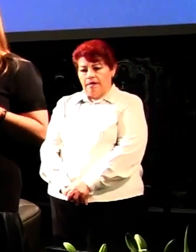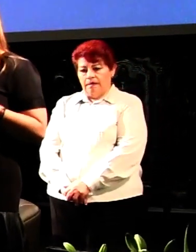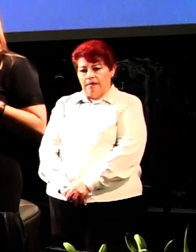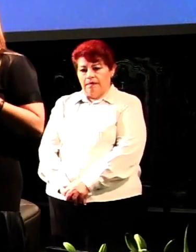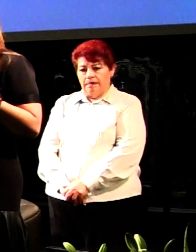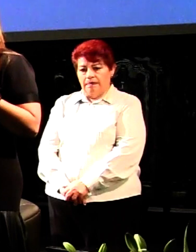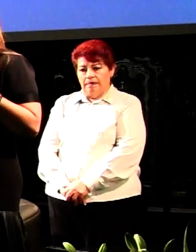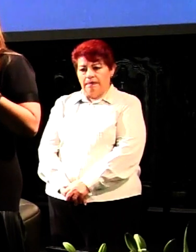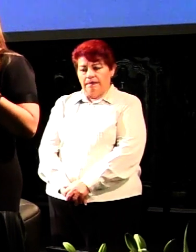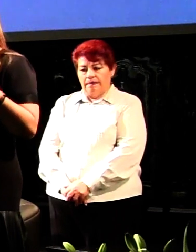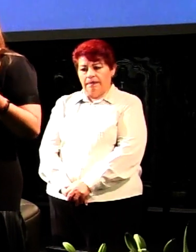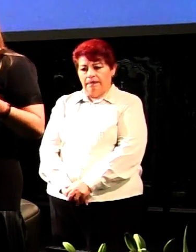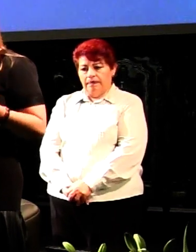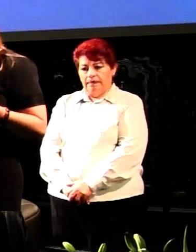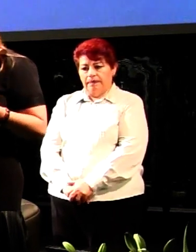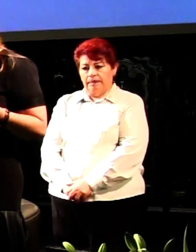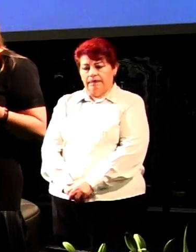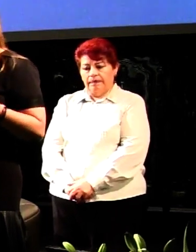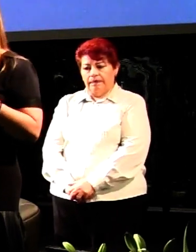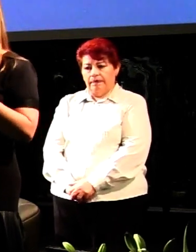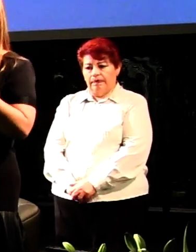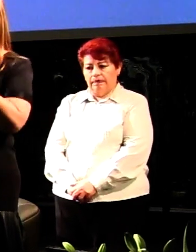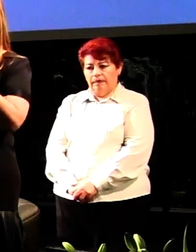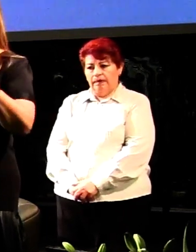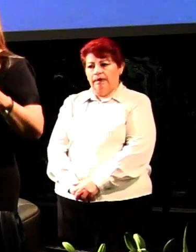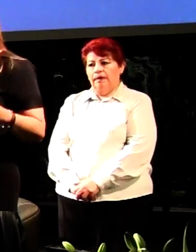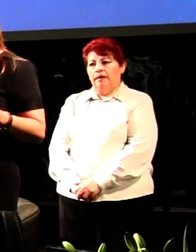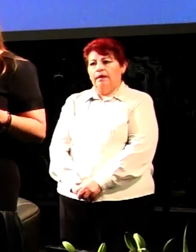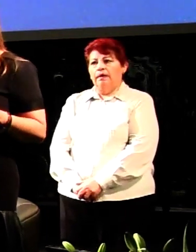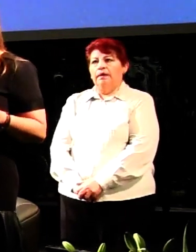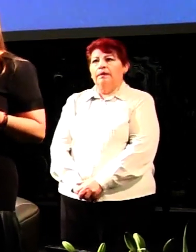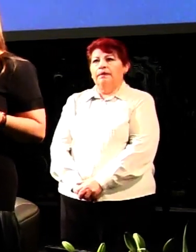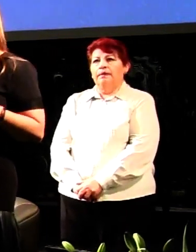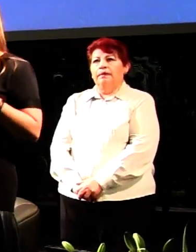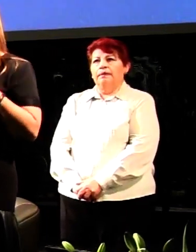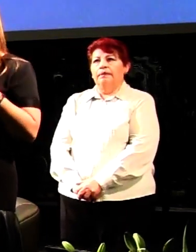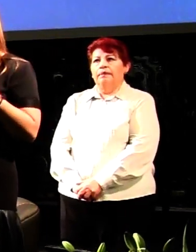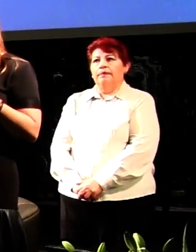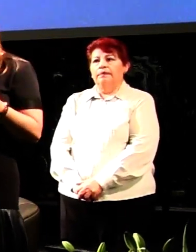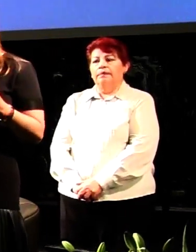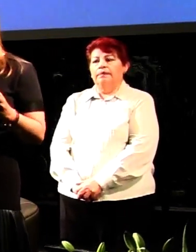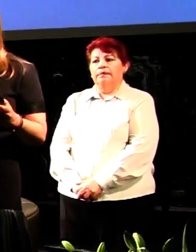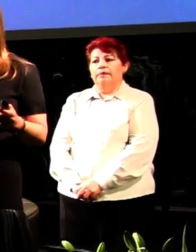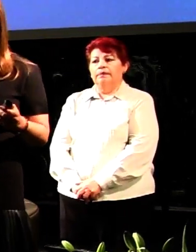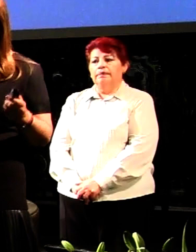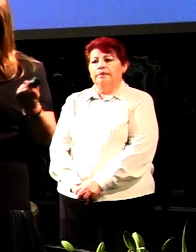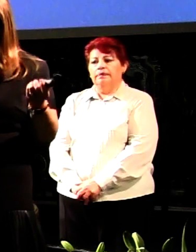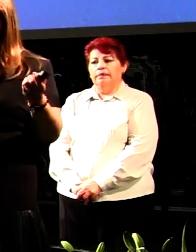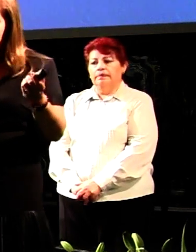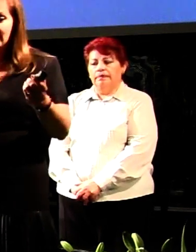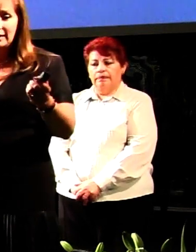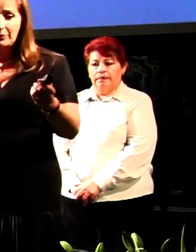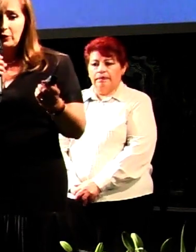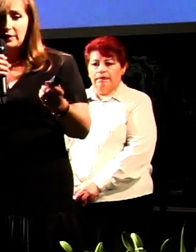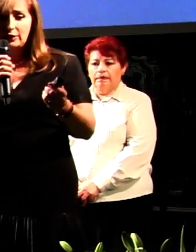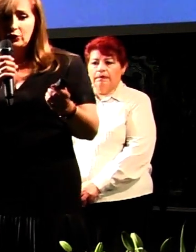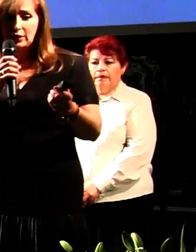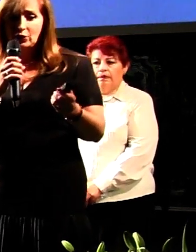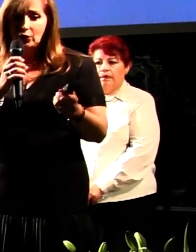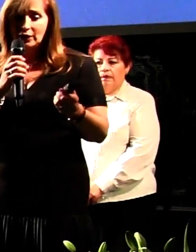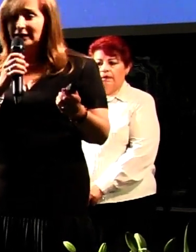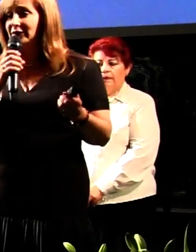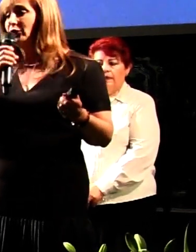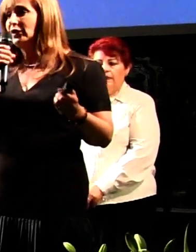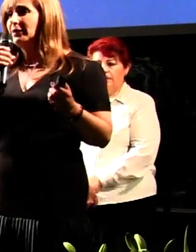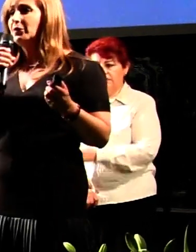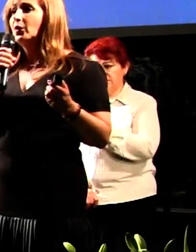manejar lo que él quiera o como él quiera, para poder manejar el bullying. Donde nosotros como maestros, me voy a saltar porque ya no